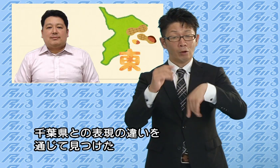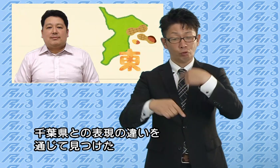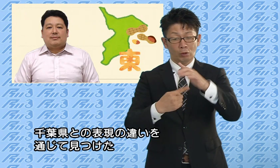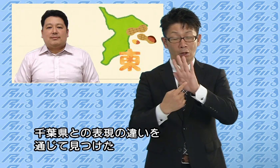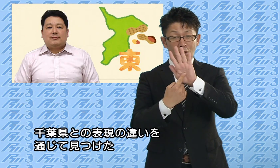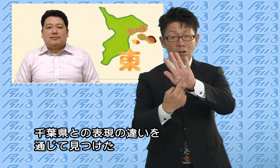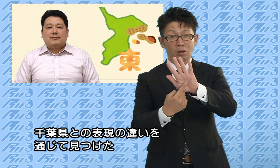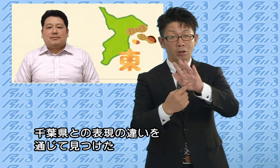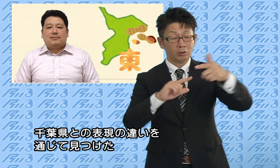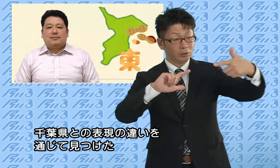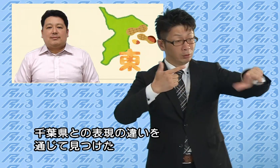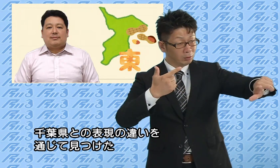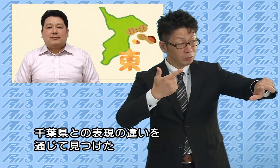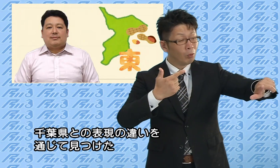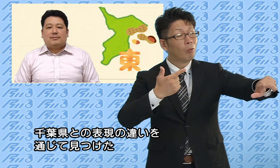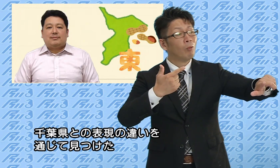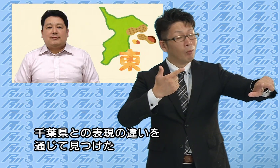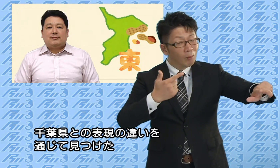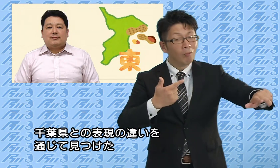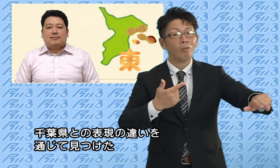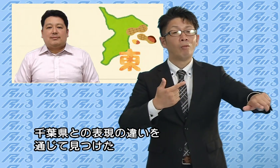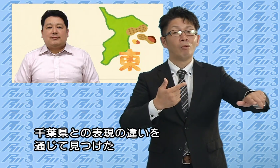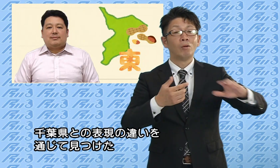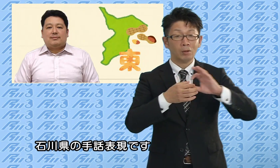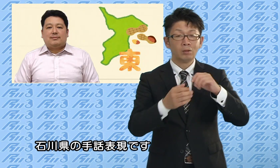現の違いを通じて見つけた